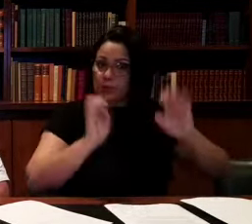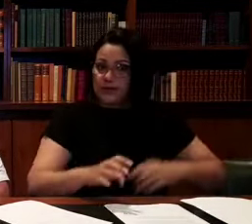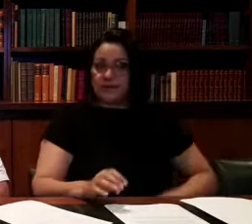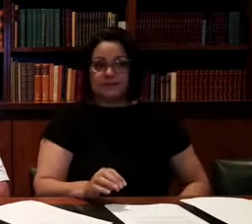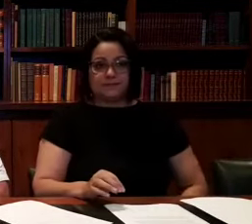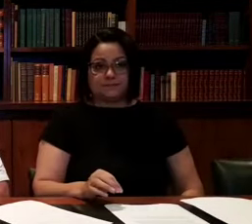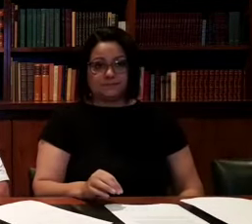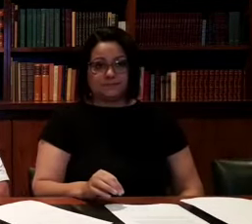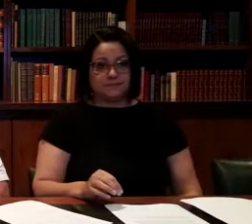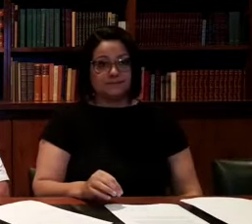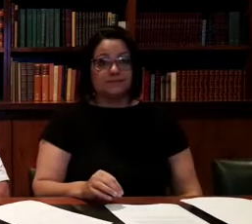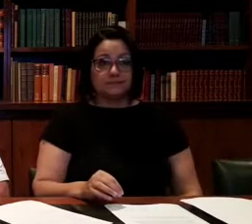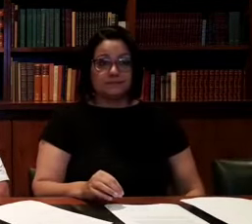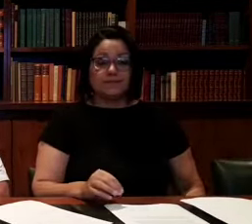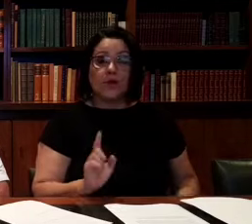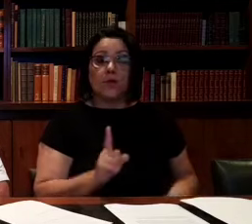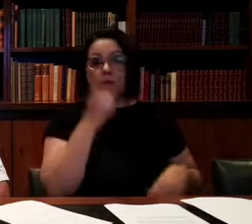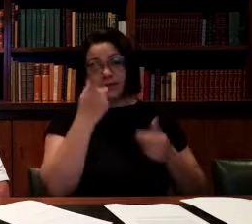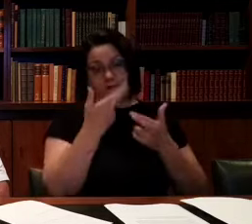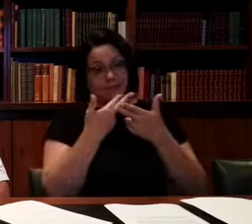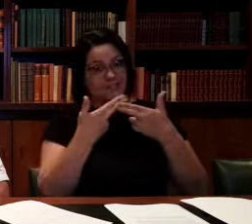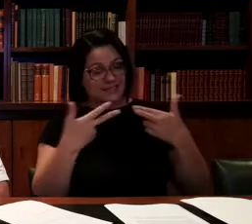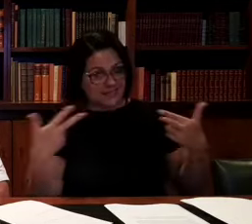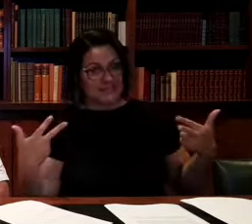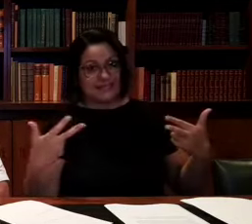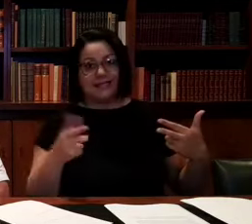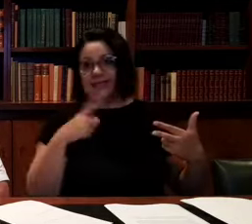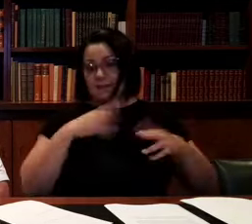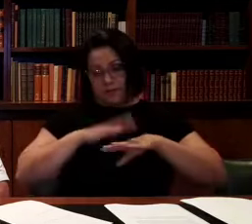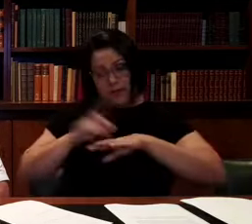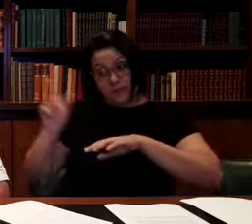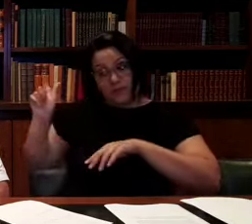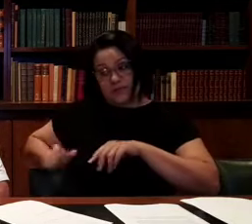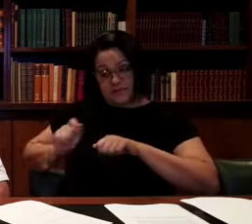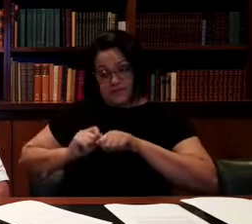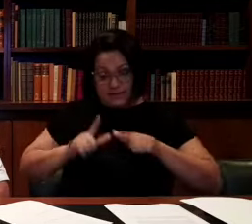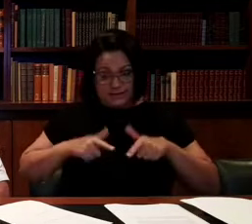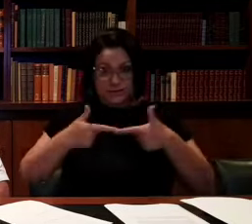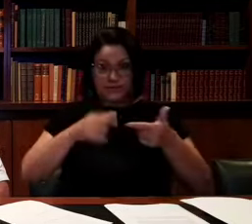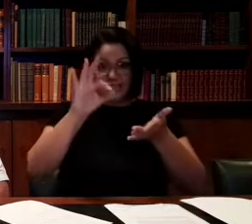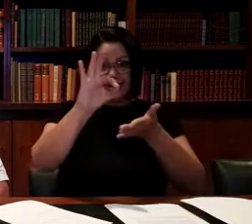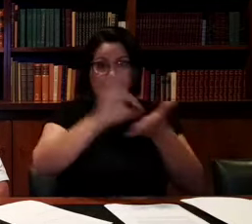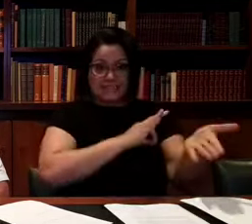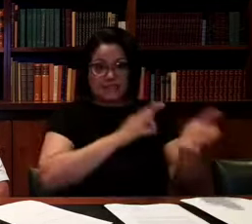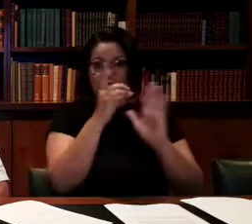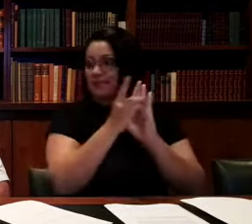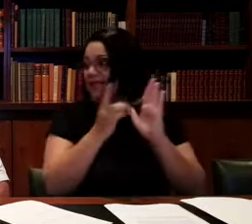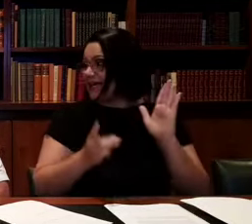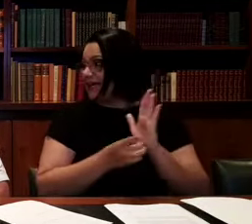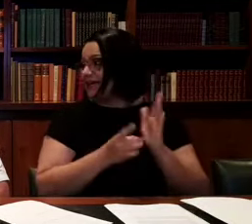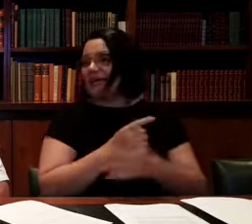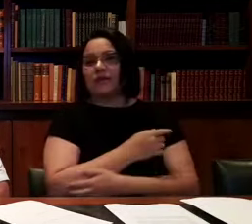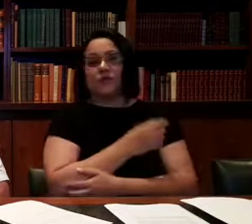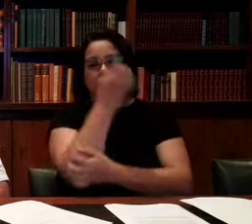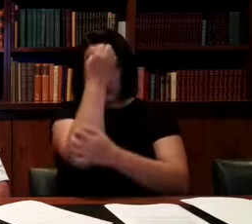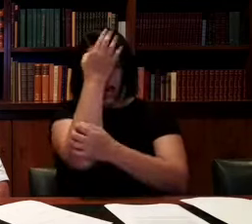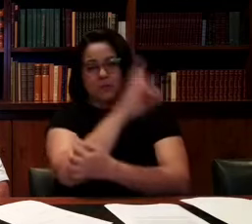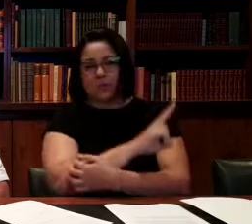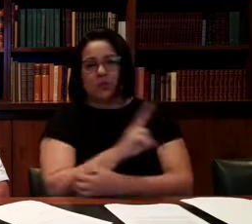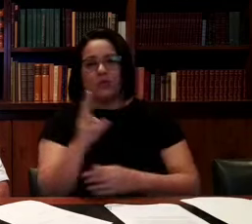e uma notícia que envolve diretamente uma ação do se o não só assinou decreto para nós eu não tô relaxando aqui o número